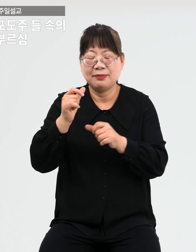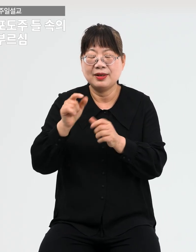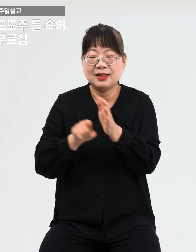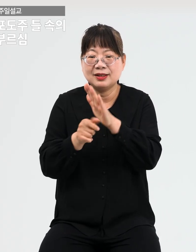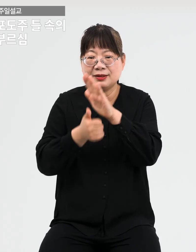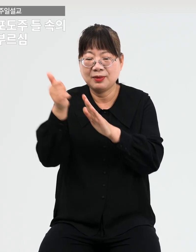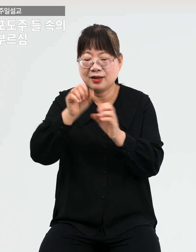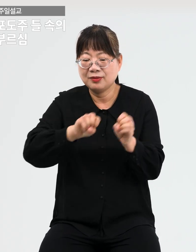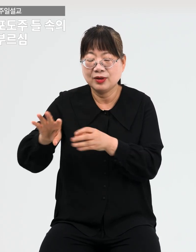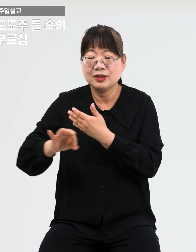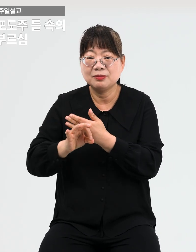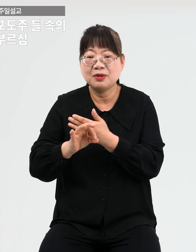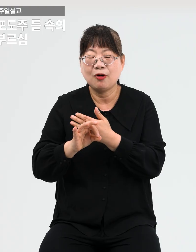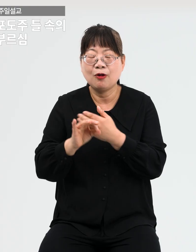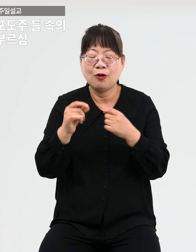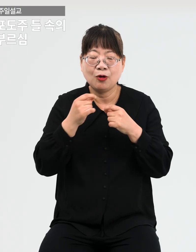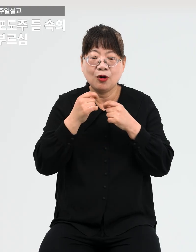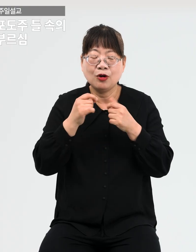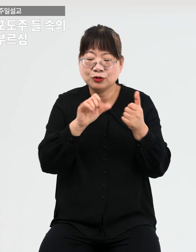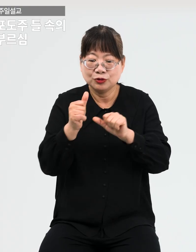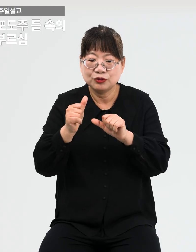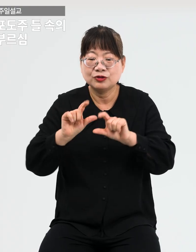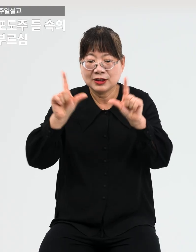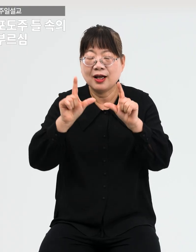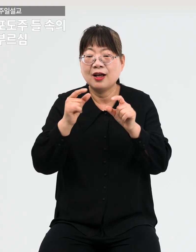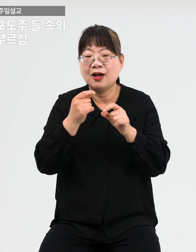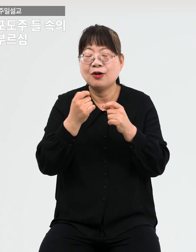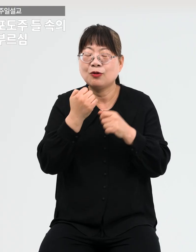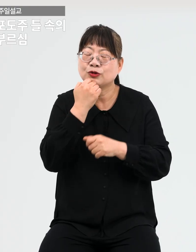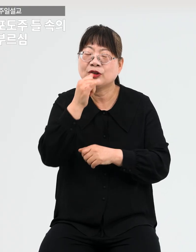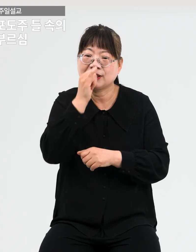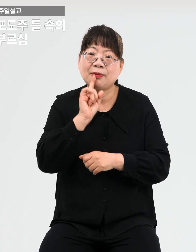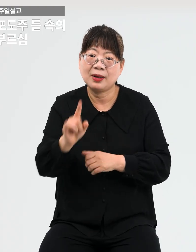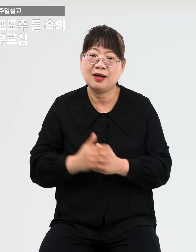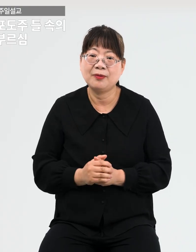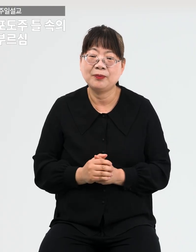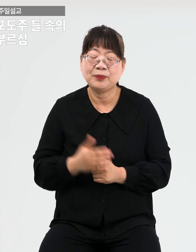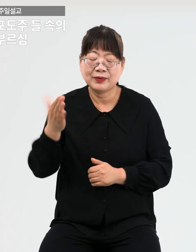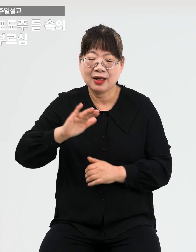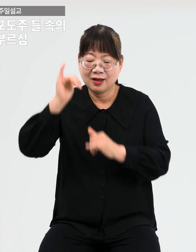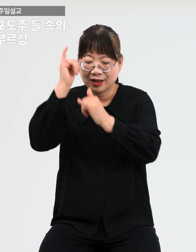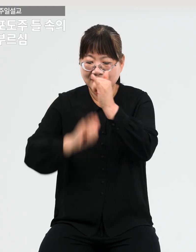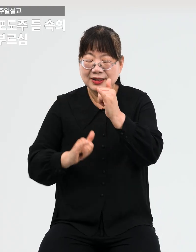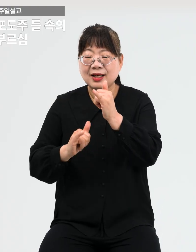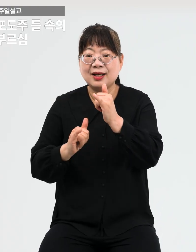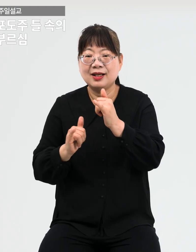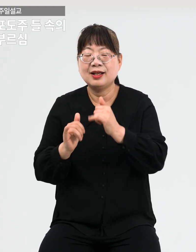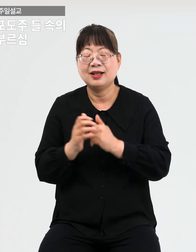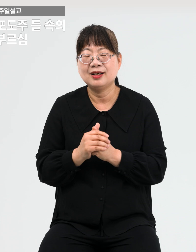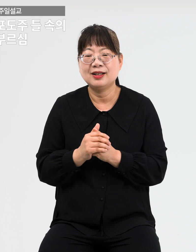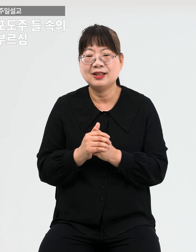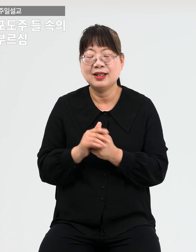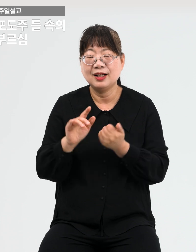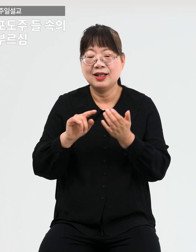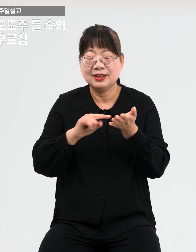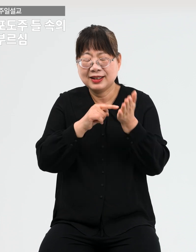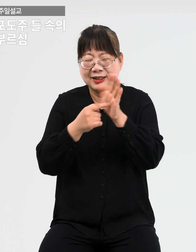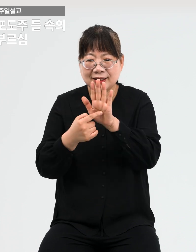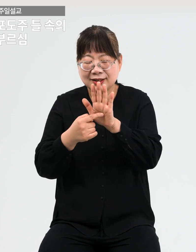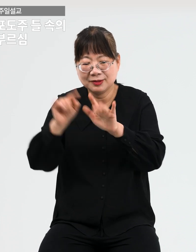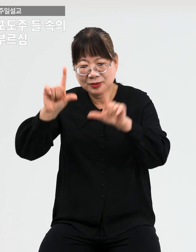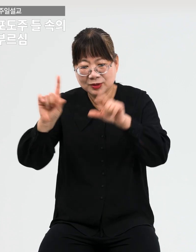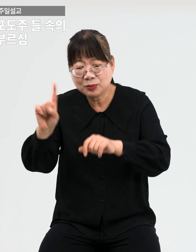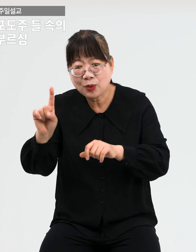그런데 역사의 카메라는 어떤 이런 위기일수록 중심